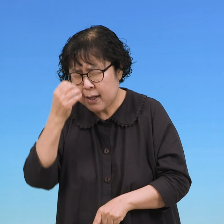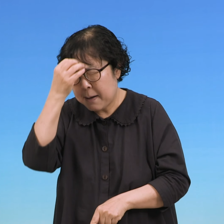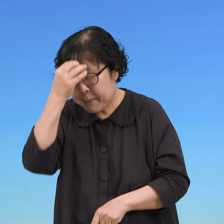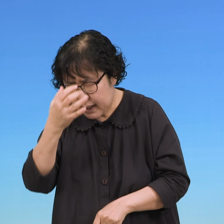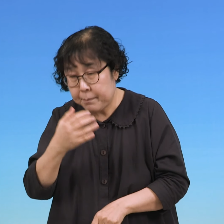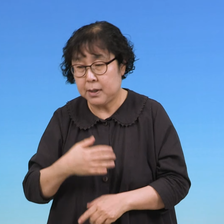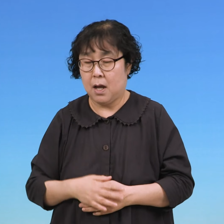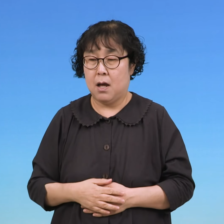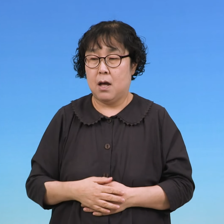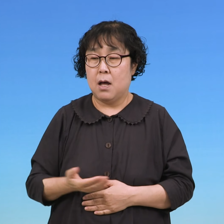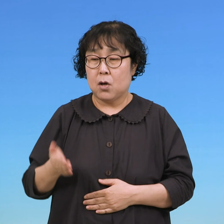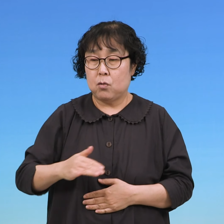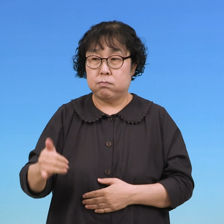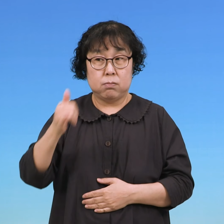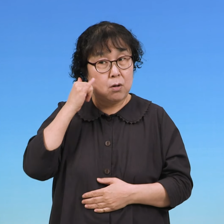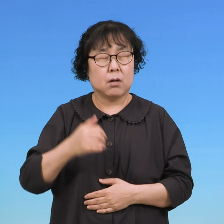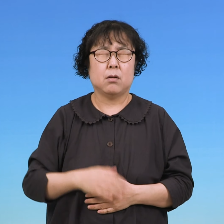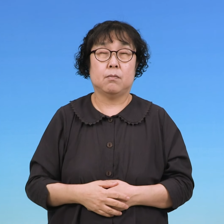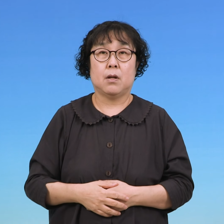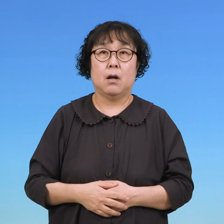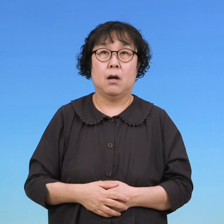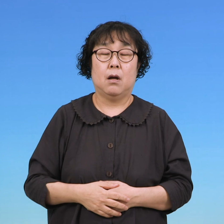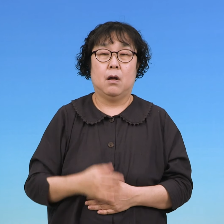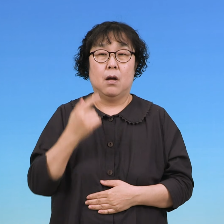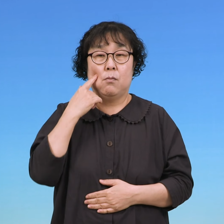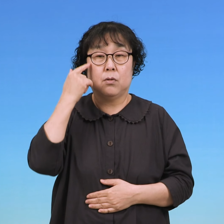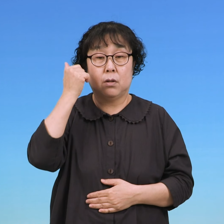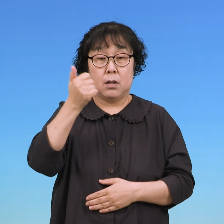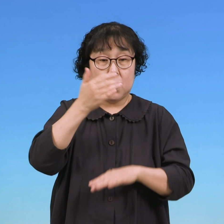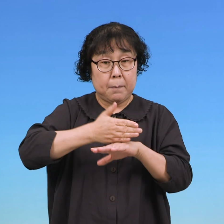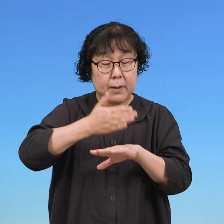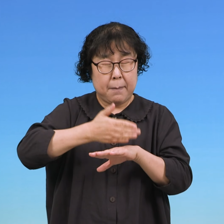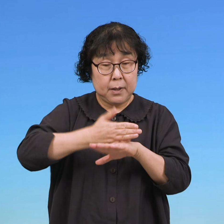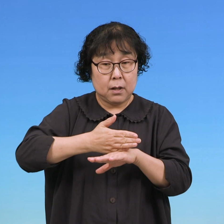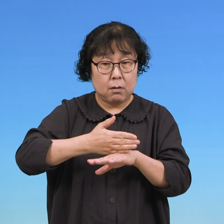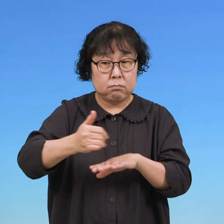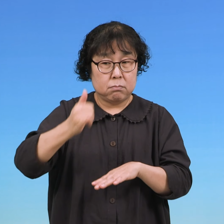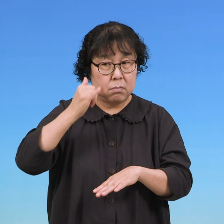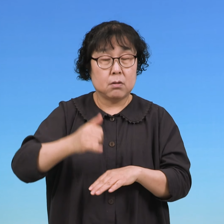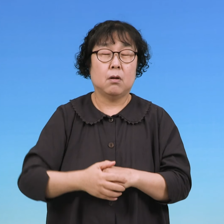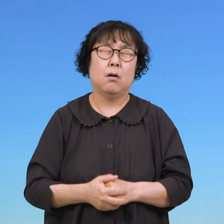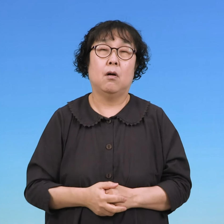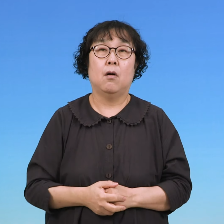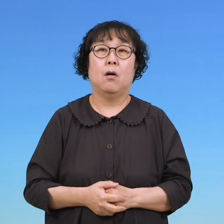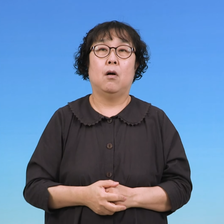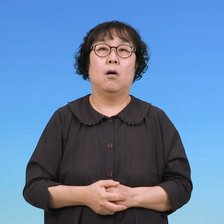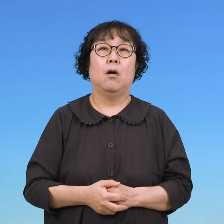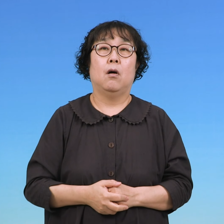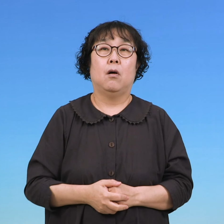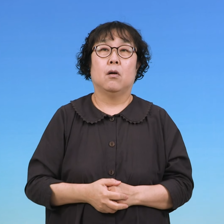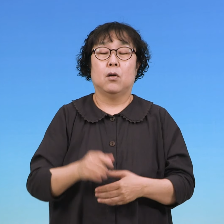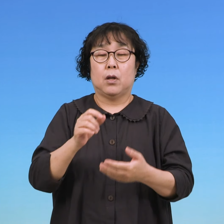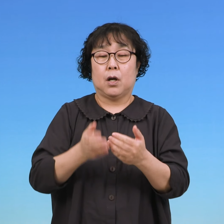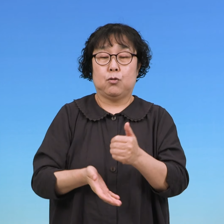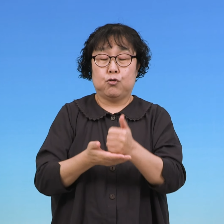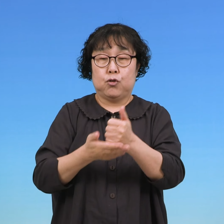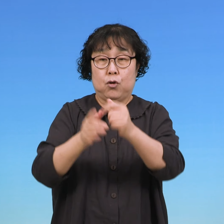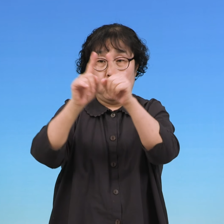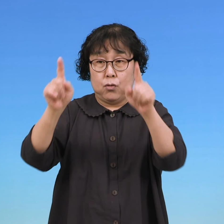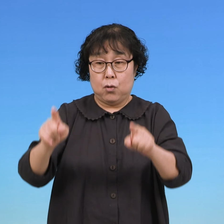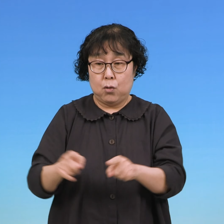그랬더니 이분이 바로 연락이 왔어요. 목사님 고맙습니다. 이렇게 연락이 왔습니다. 아니 이거 추천서 써줄 때 하는